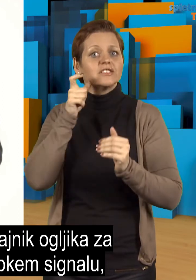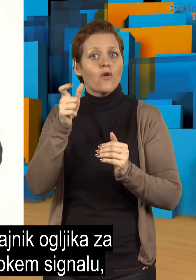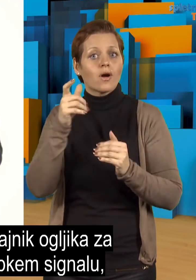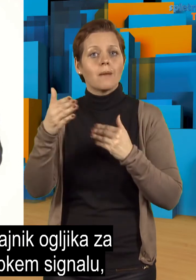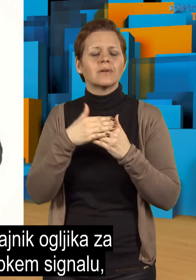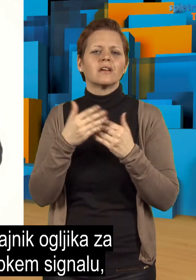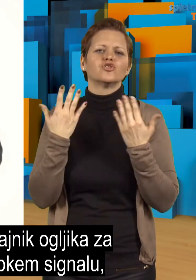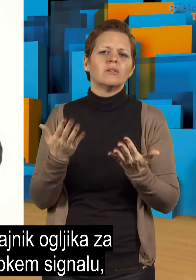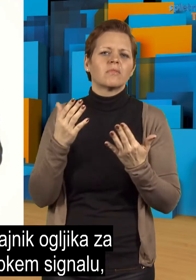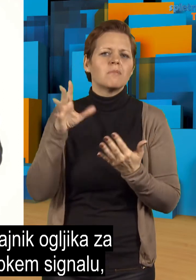signal.